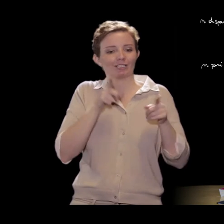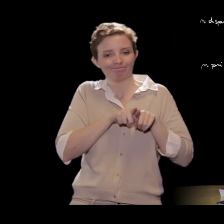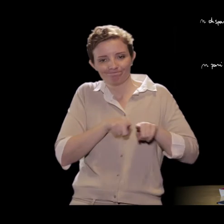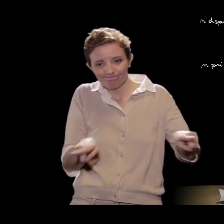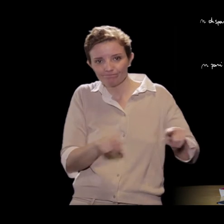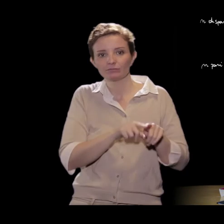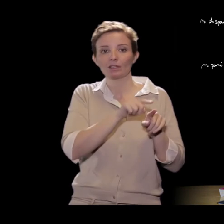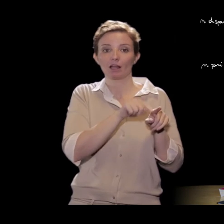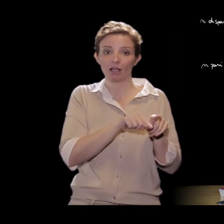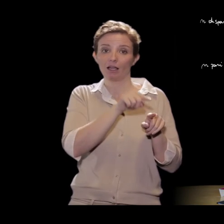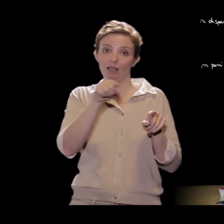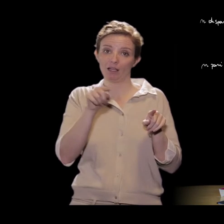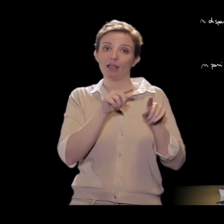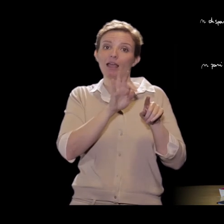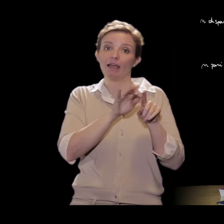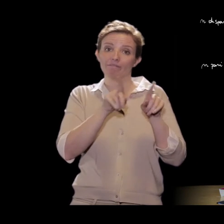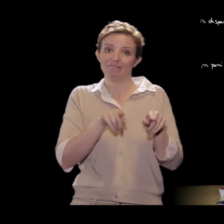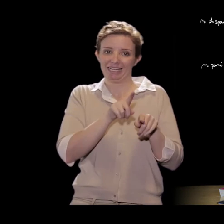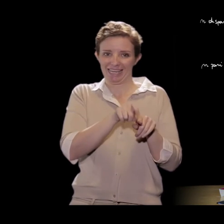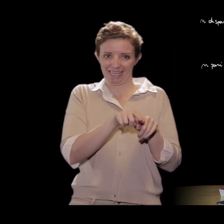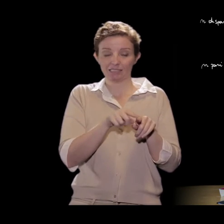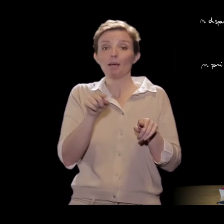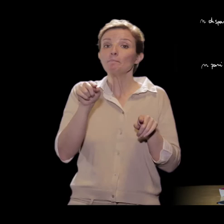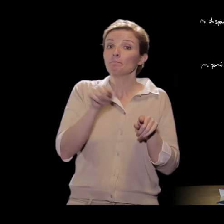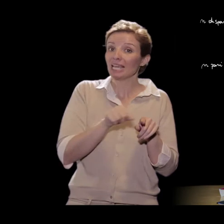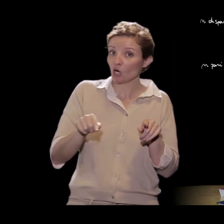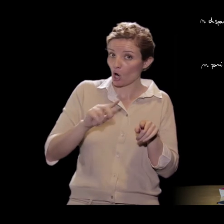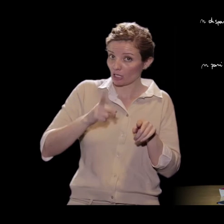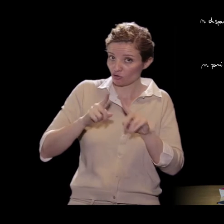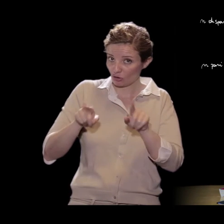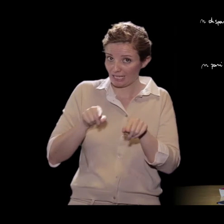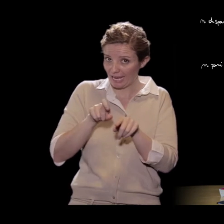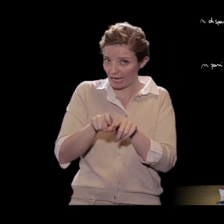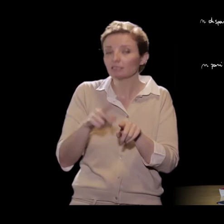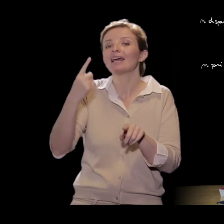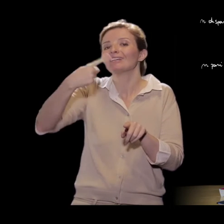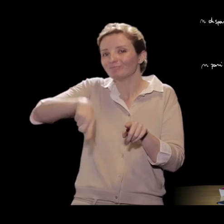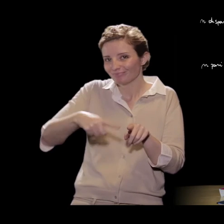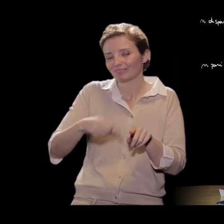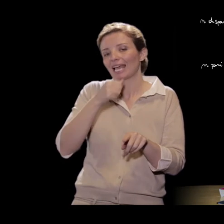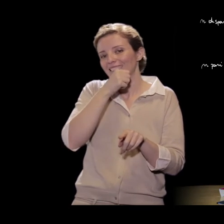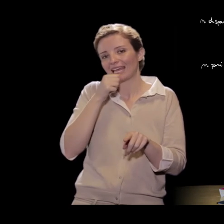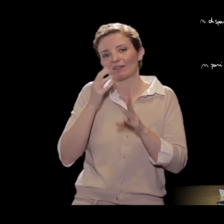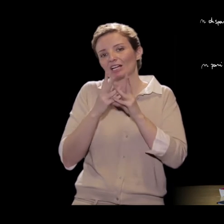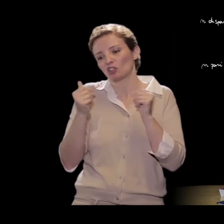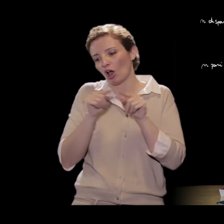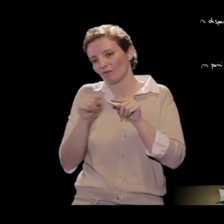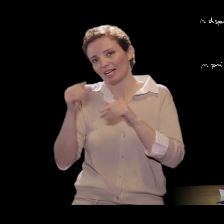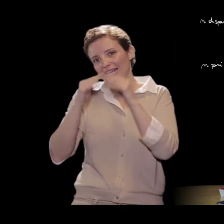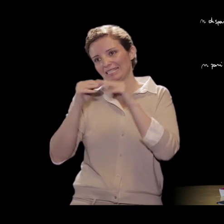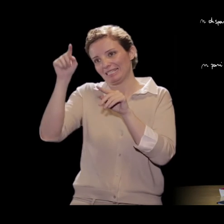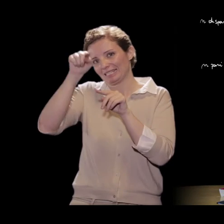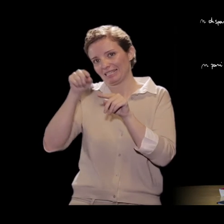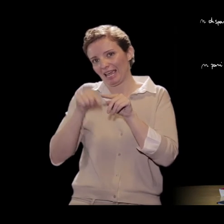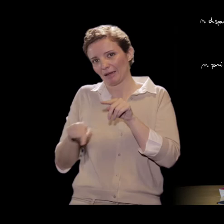distinguere se abbiamo Rad enesima di FX min di GX Bisognerà andare a risolvere il sistema